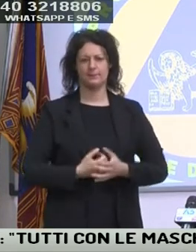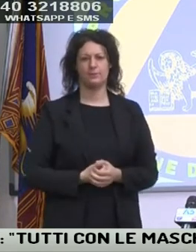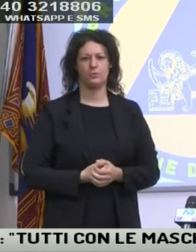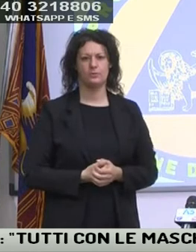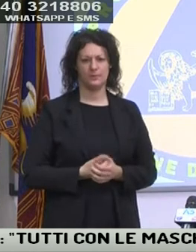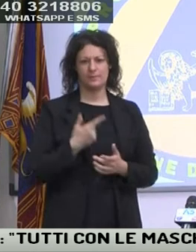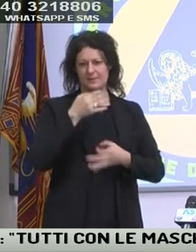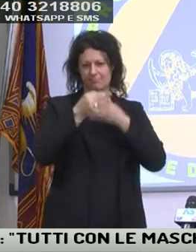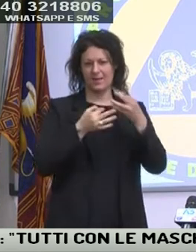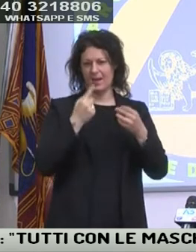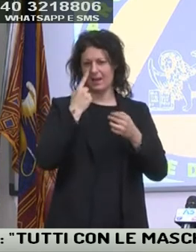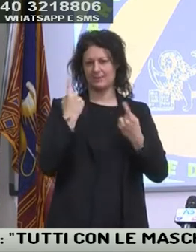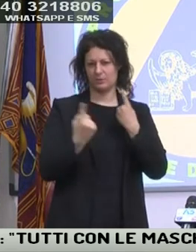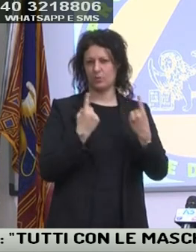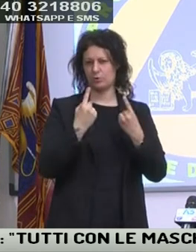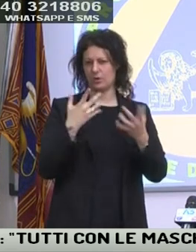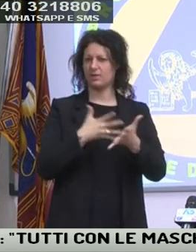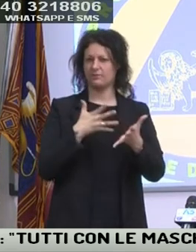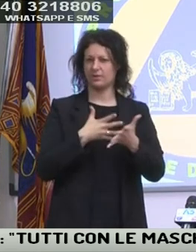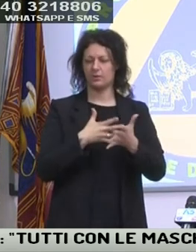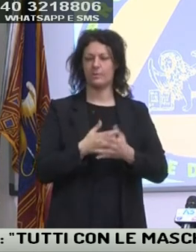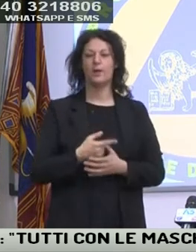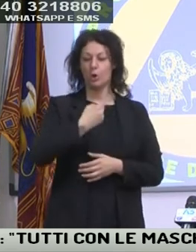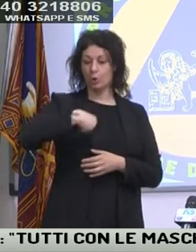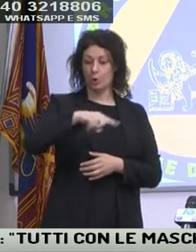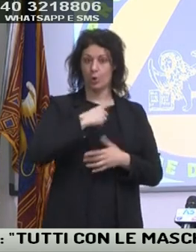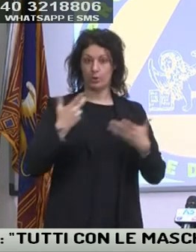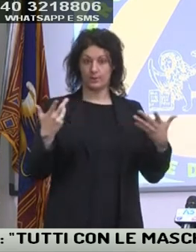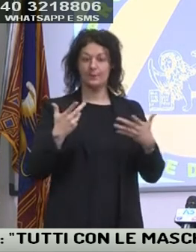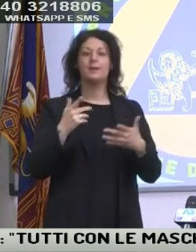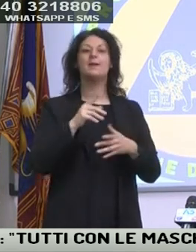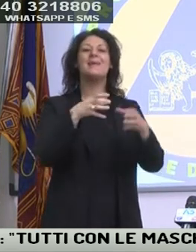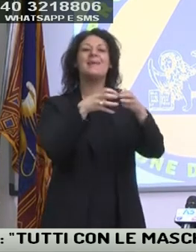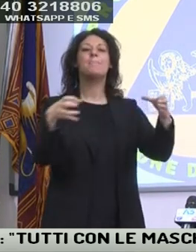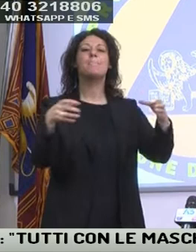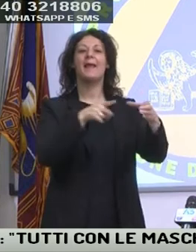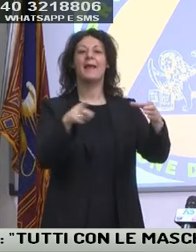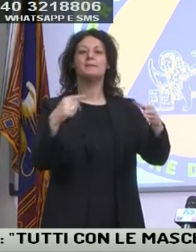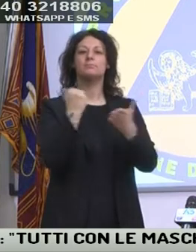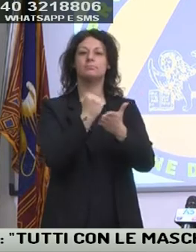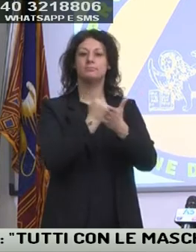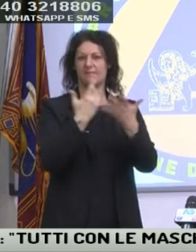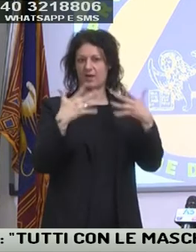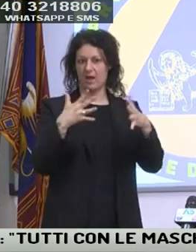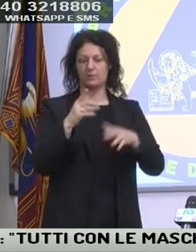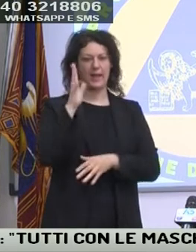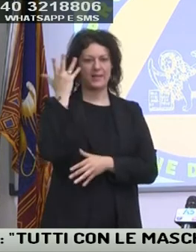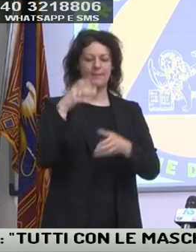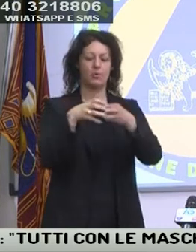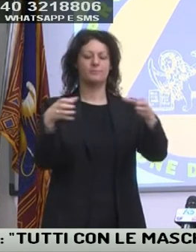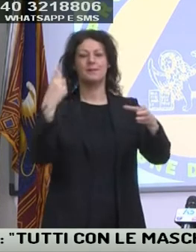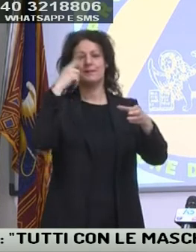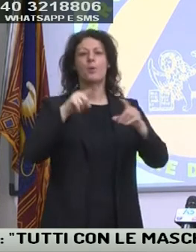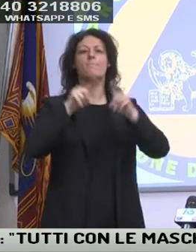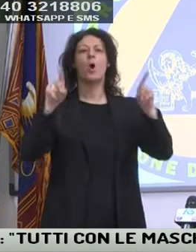della tragedia che si protrae. Noi abbiamo autorizzato l'apertura di molte imprese, pensate al distretto del mobile, ve ne cito uno per tutti, noi